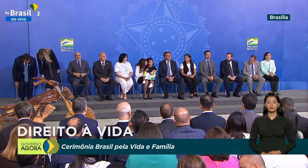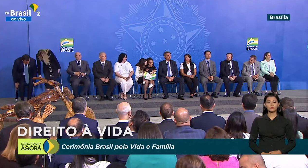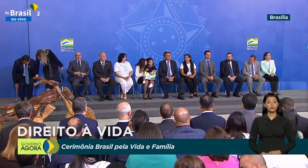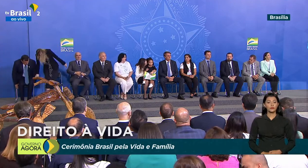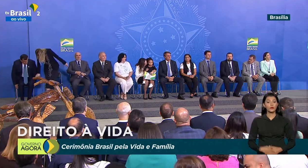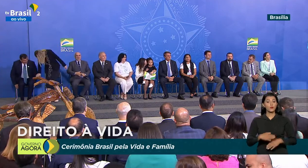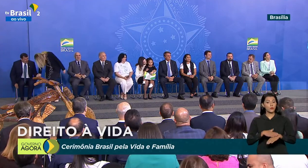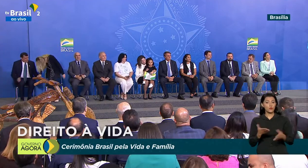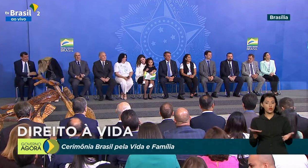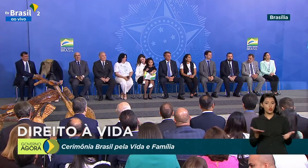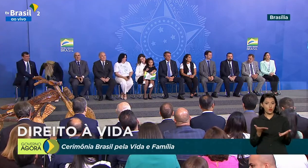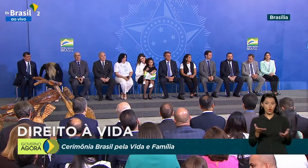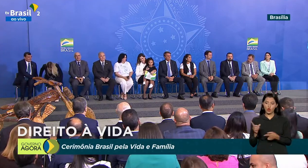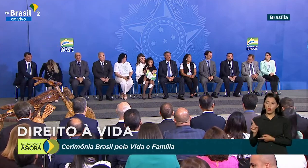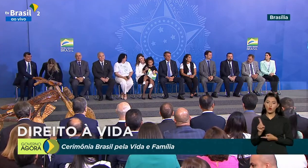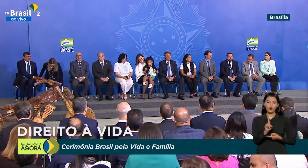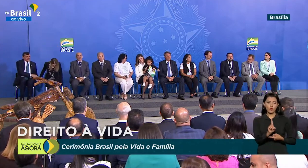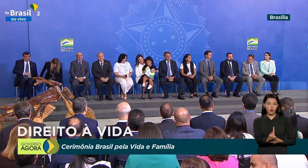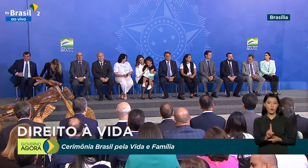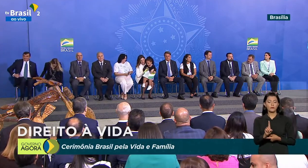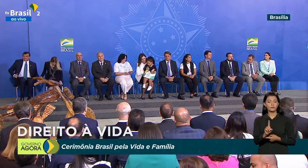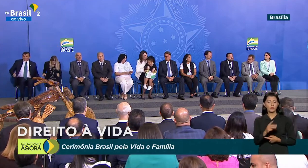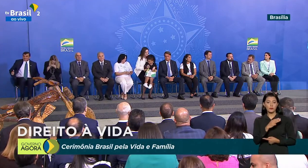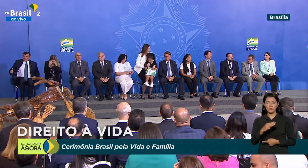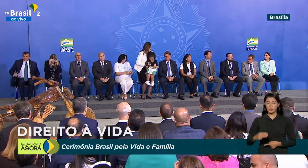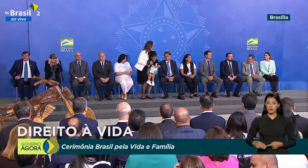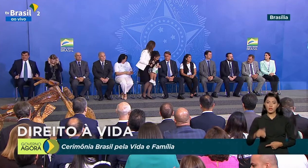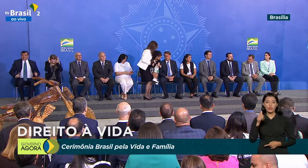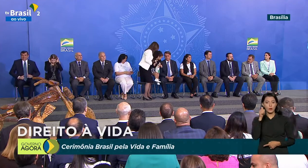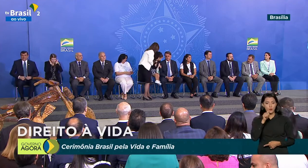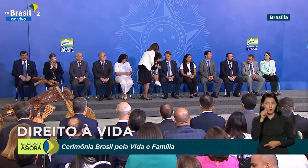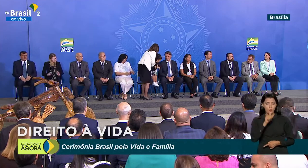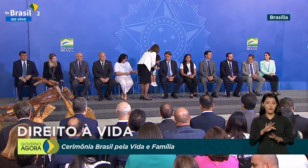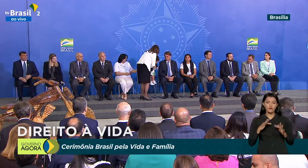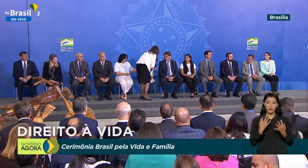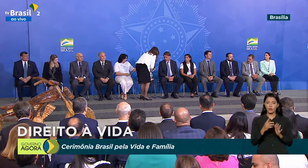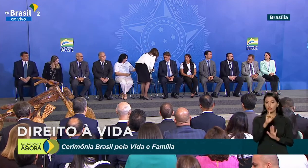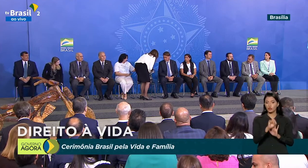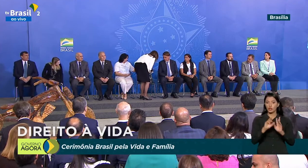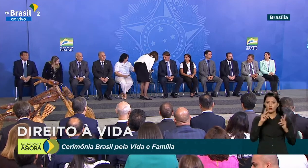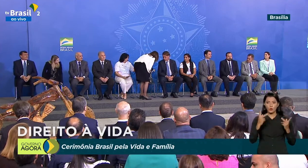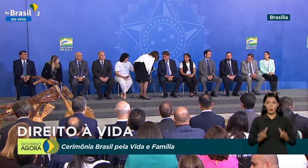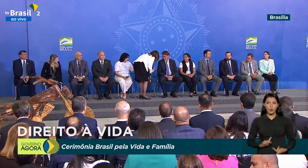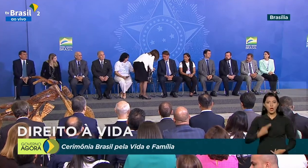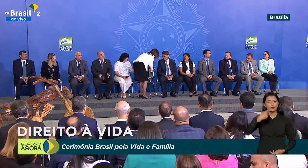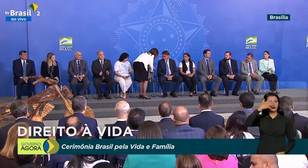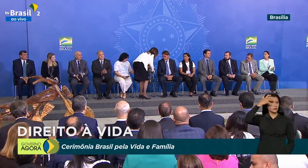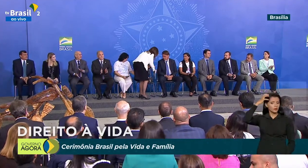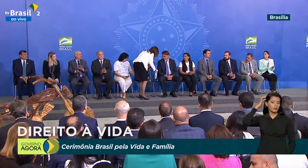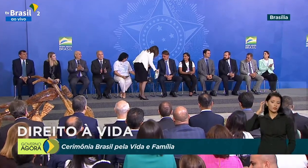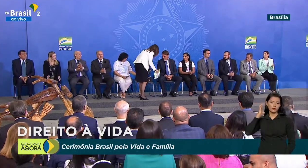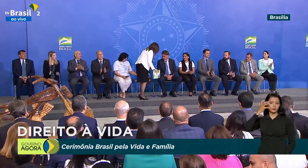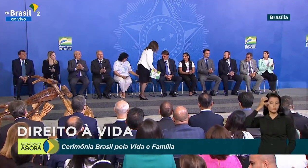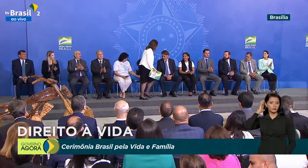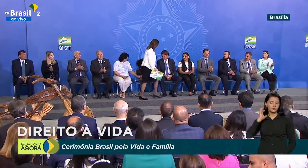É nesse momento ouviremos a ministra da mulher família e direitos humanos Cristiane Brito